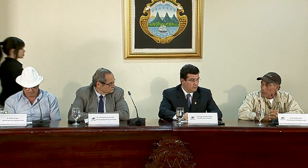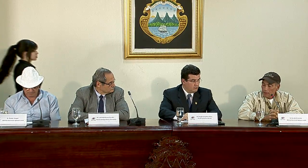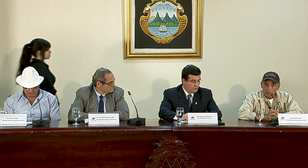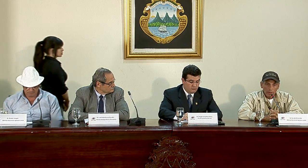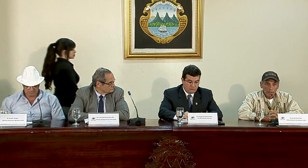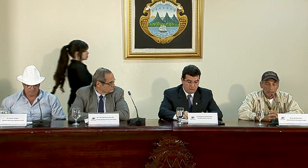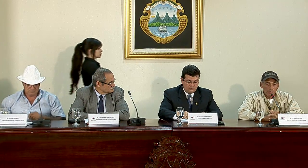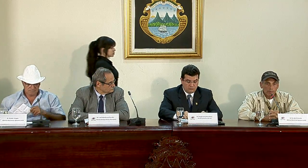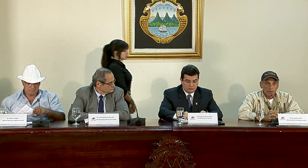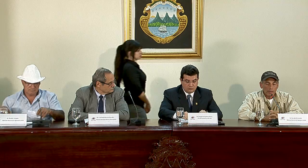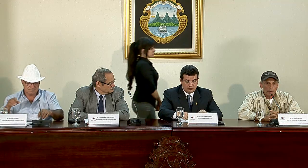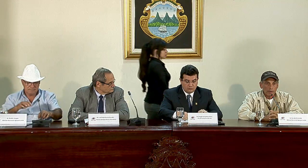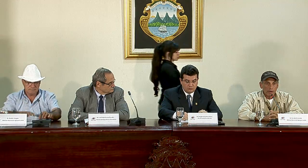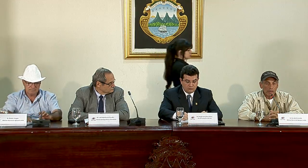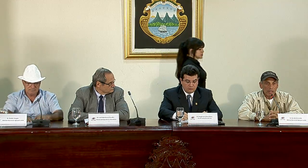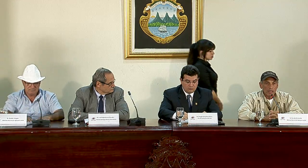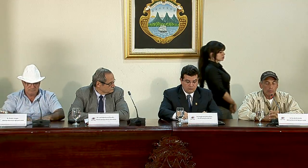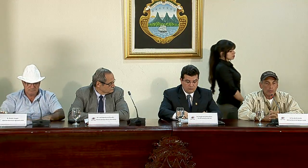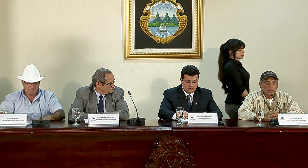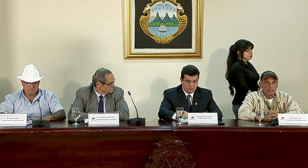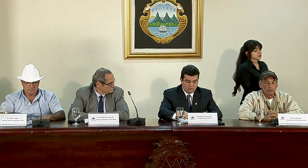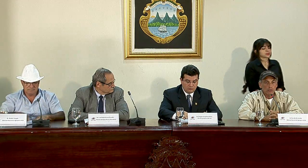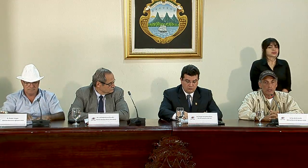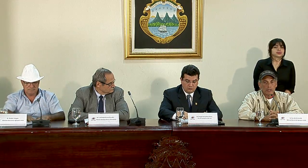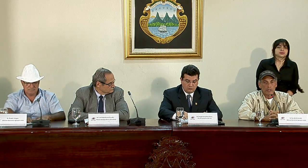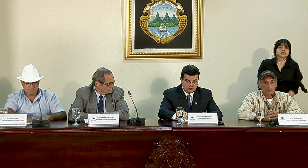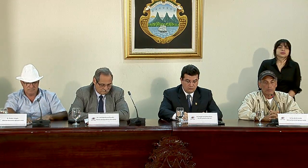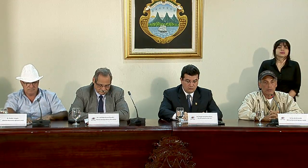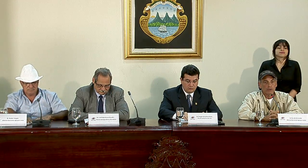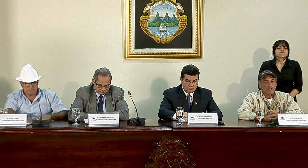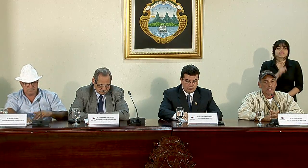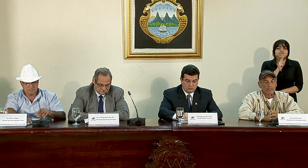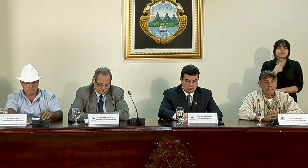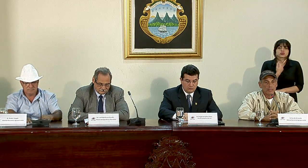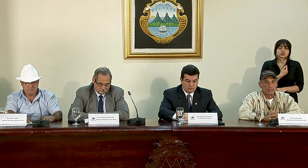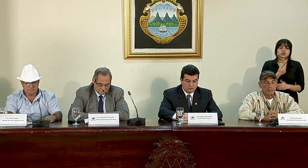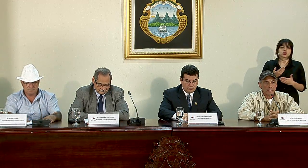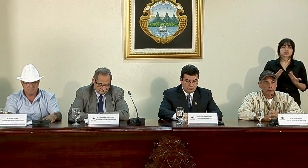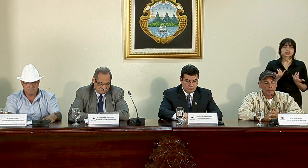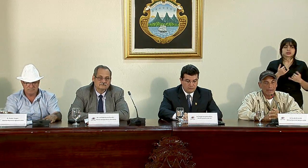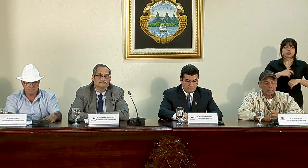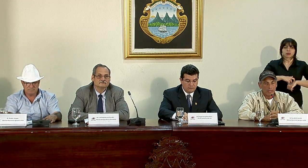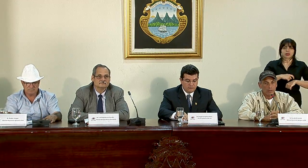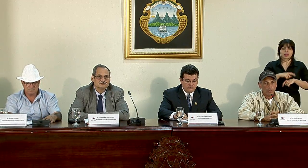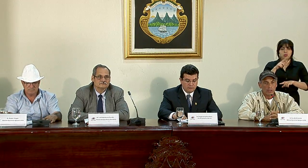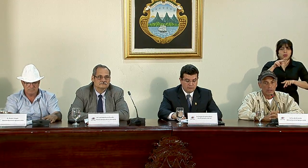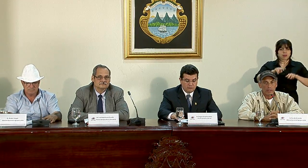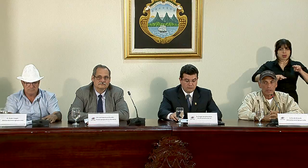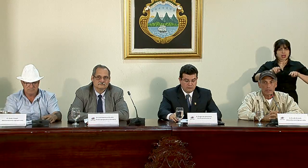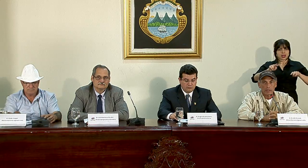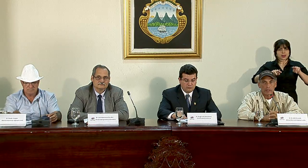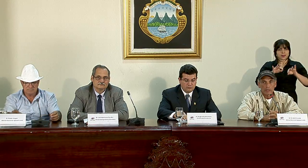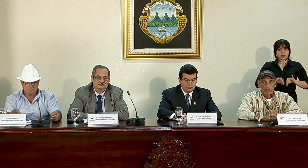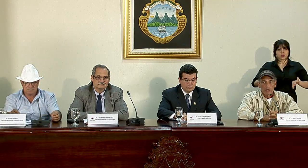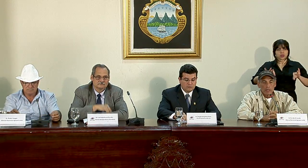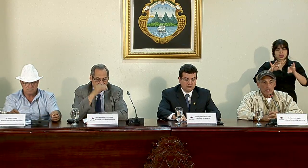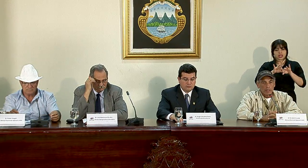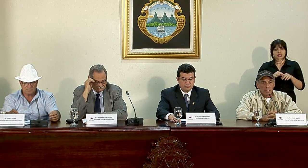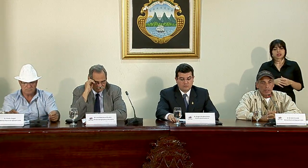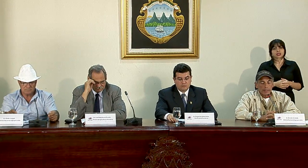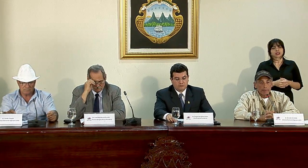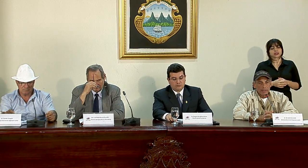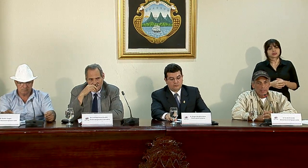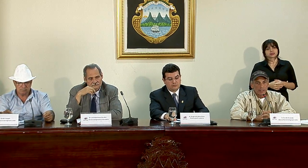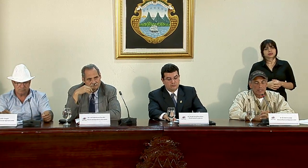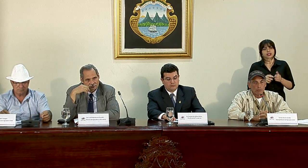Bien, en realidad estamos entre una variedad importante